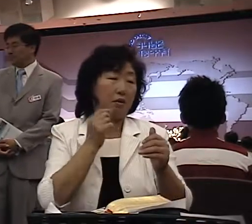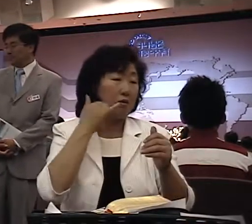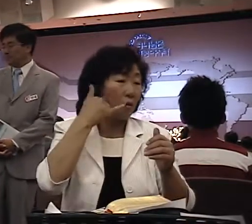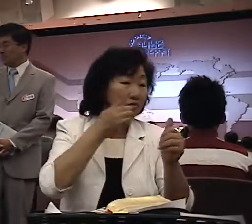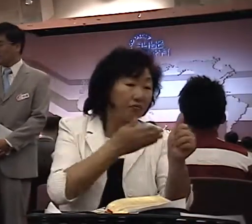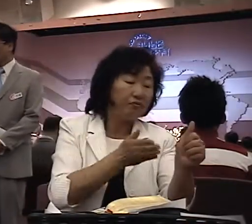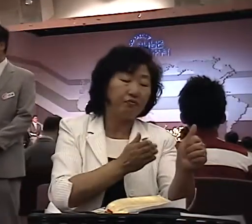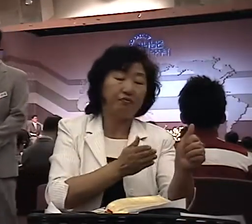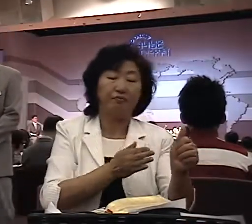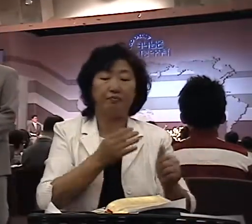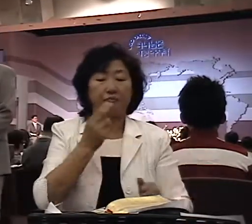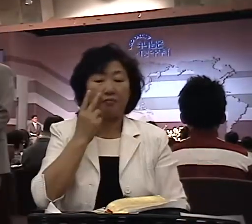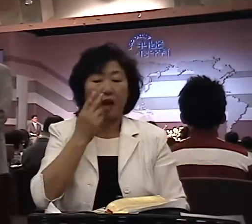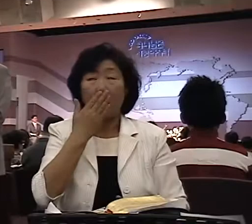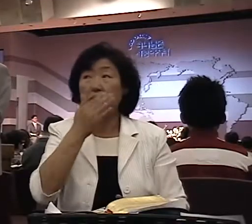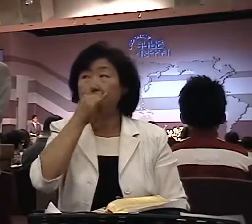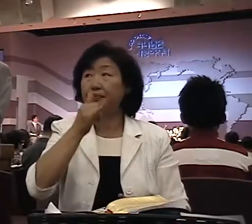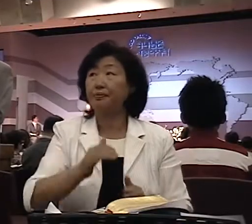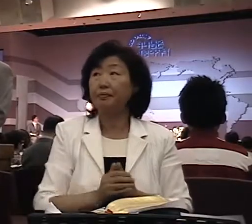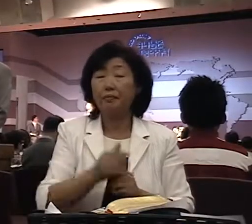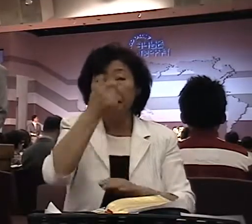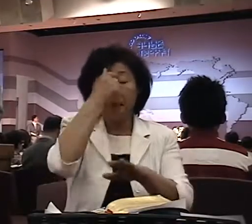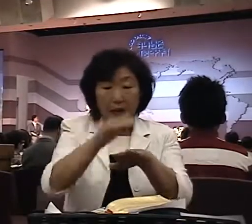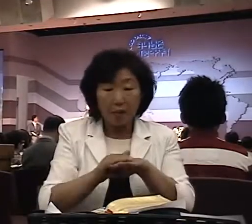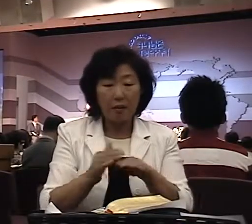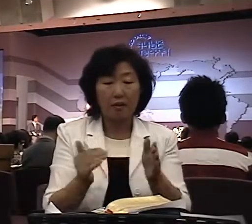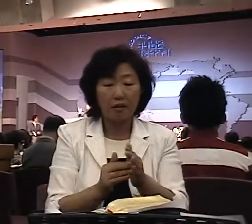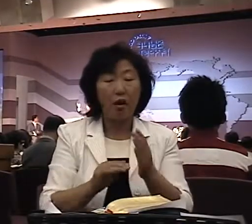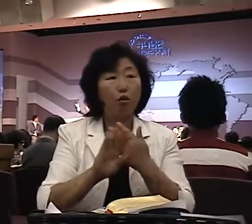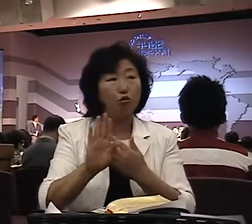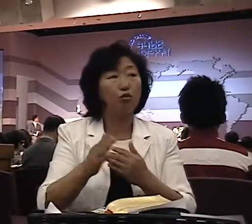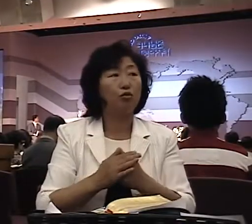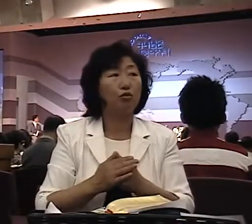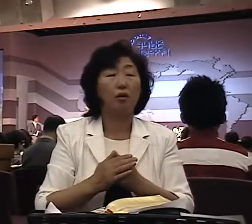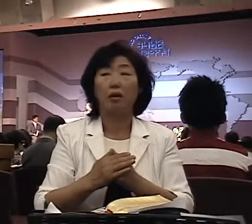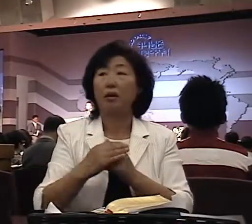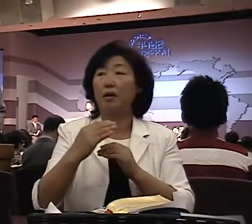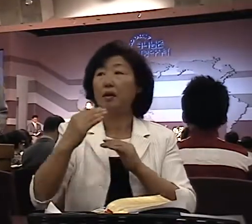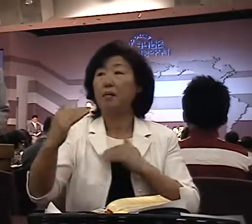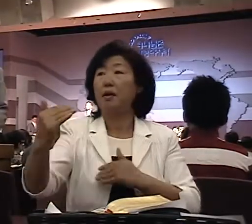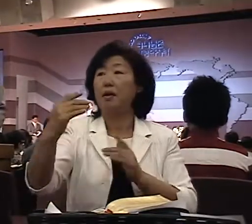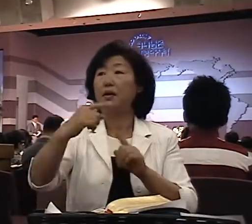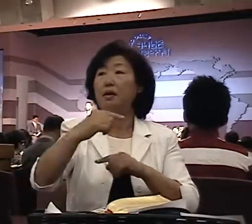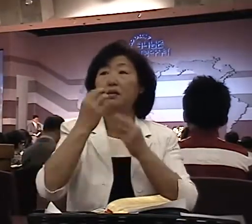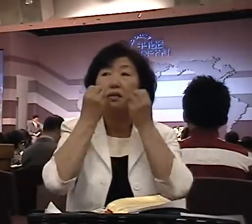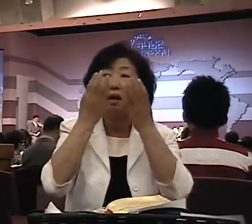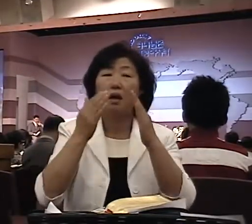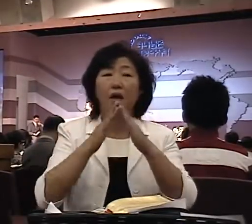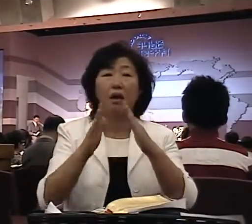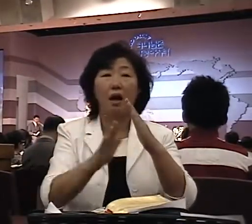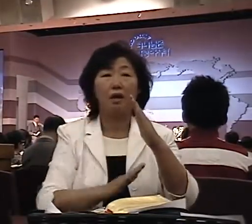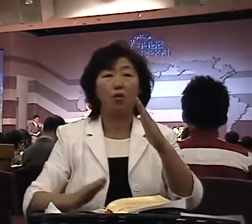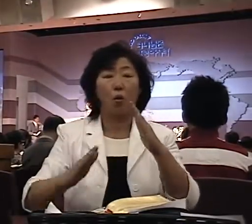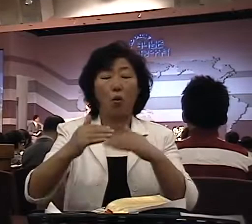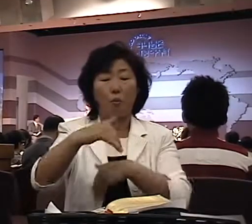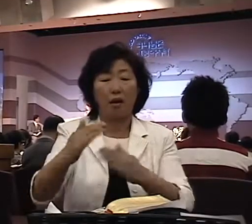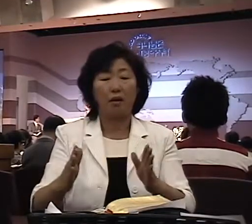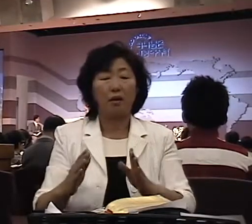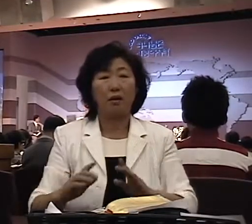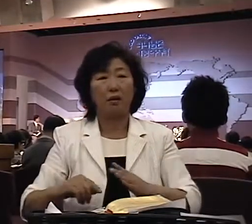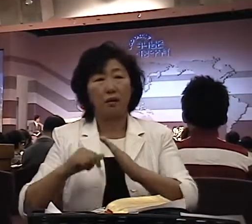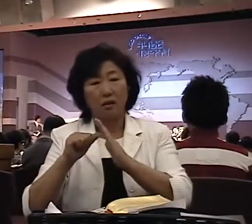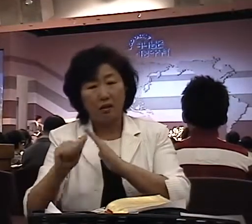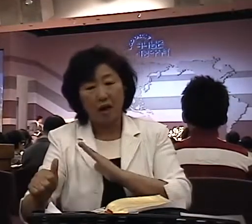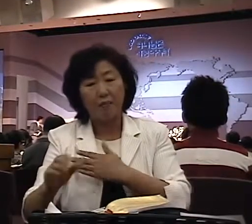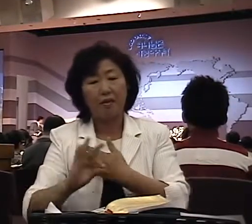분 계시면 감사합니다. 예배 마치고 나가실 때 본당 바로 맞은편에 새가족 안녕실에 들러주시면 저희들이 여러분